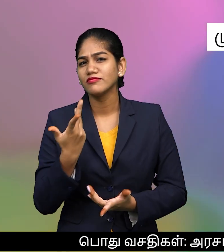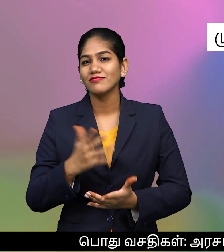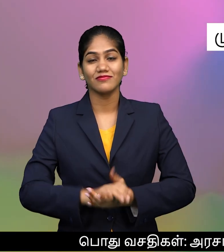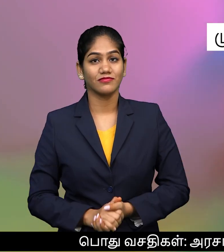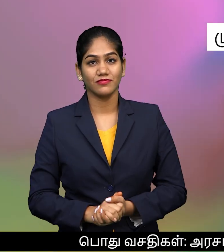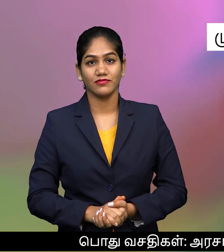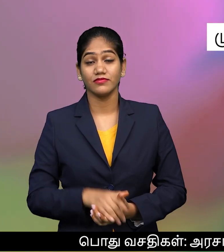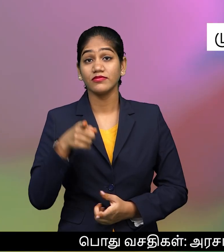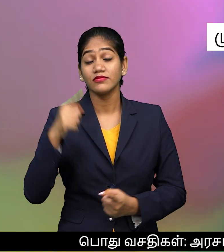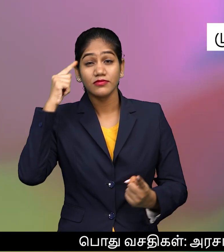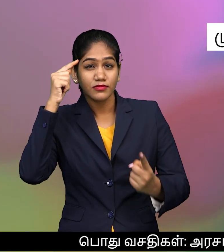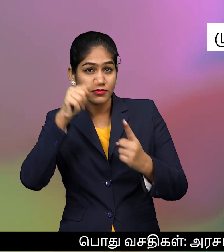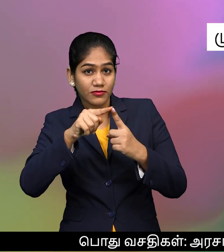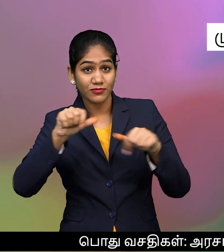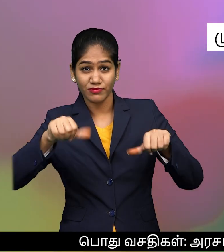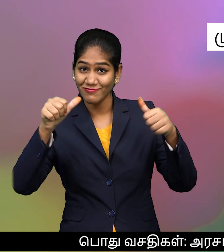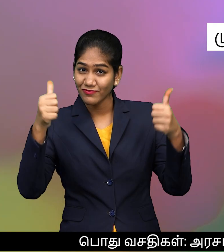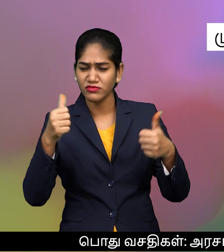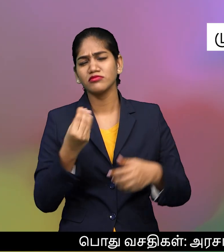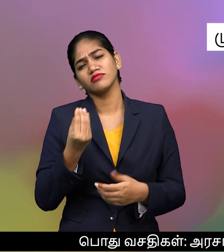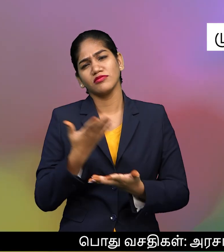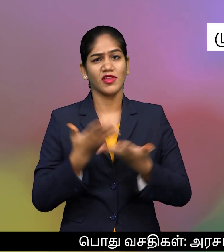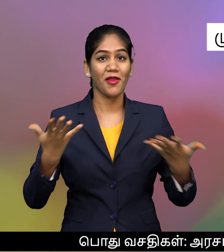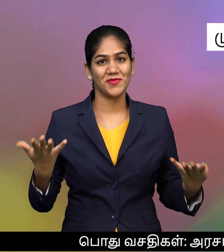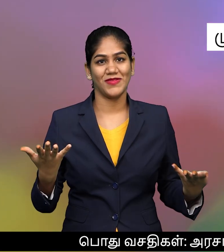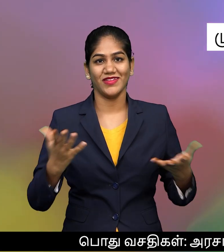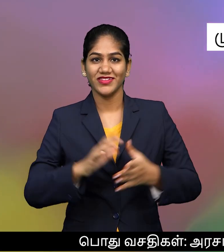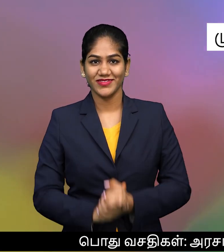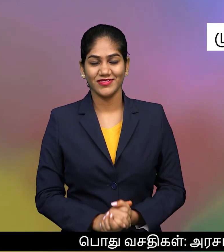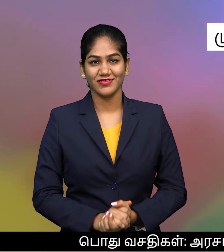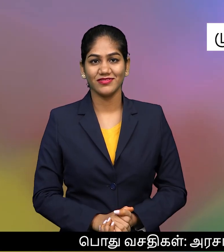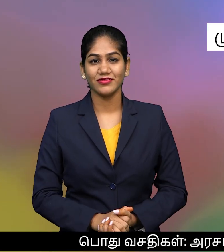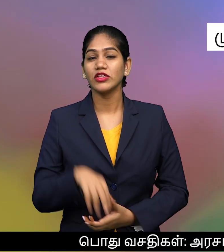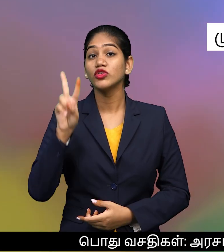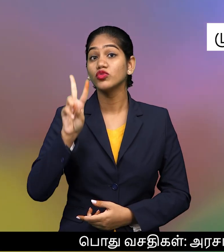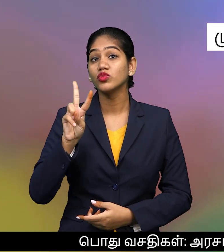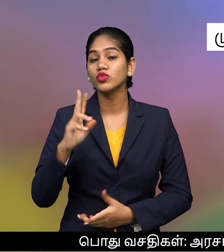பொது வசதிகள், அரசாங்கத்தால் வழங்கப்படும் சேவைகள்.